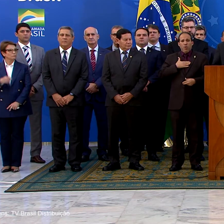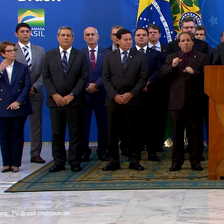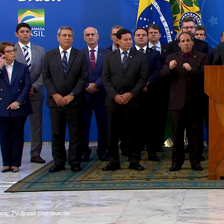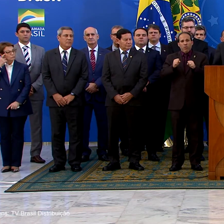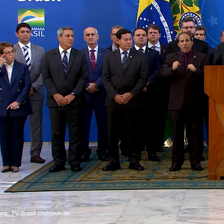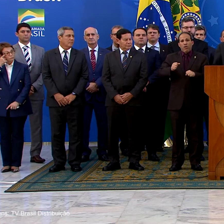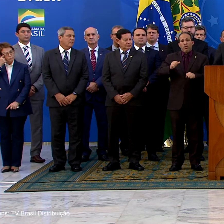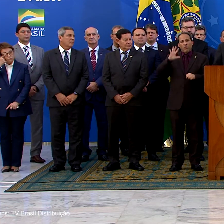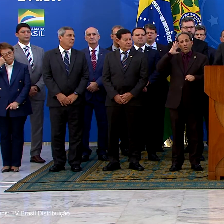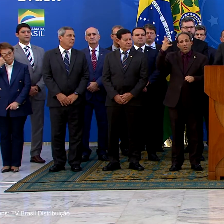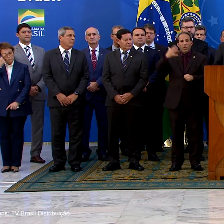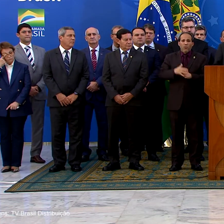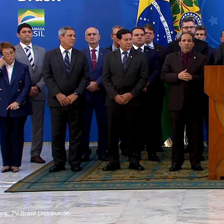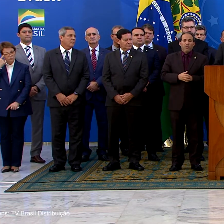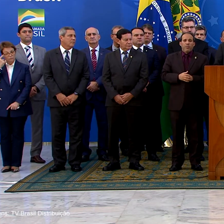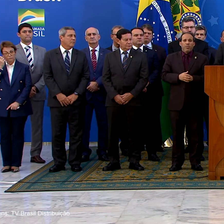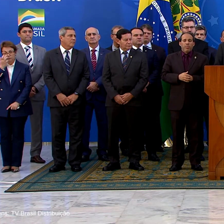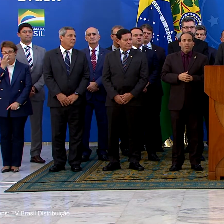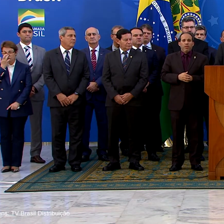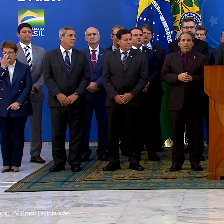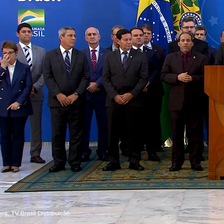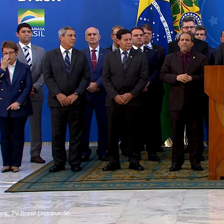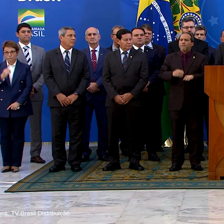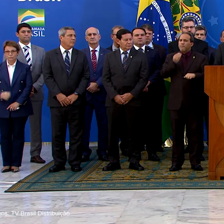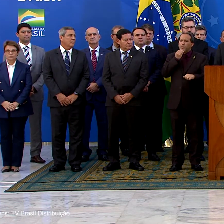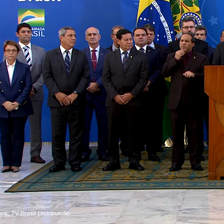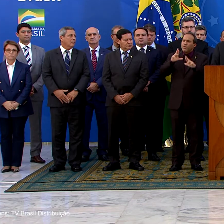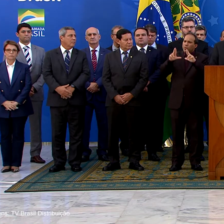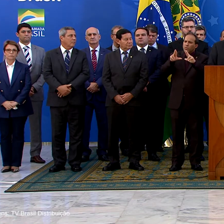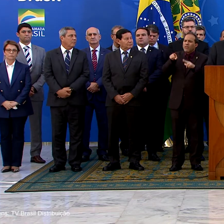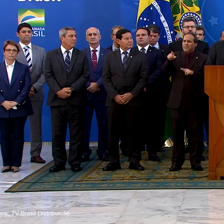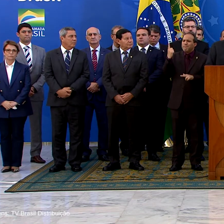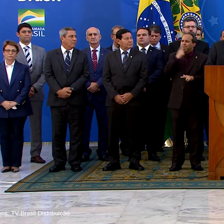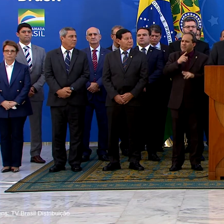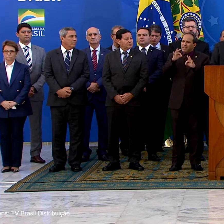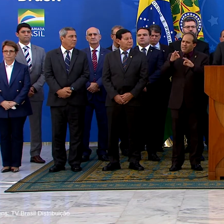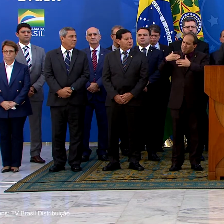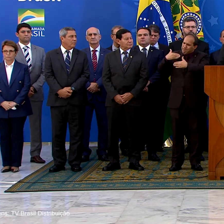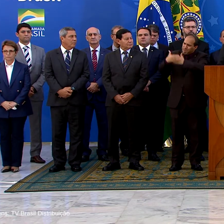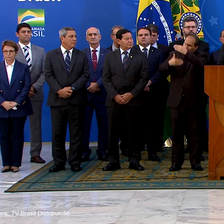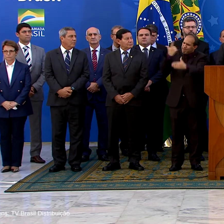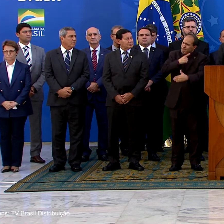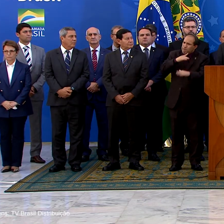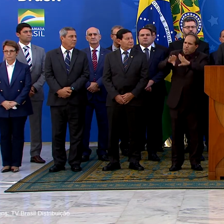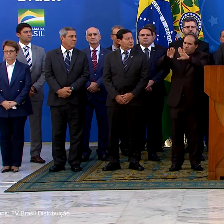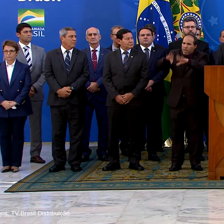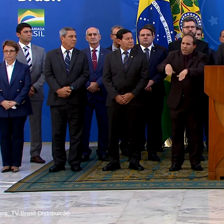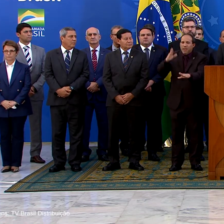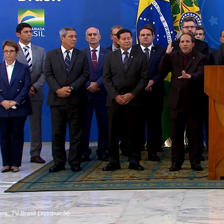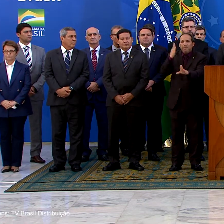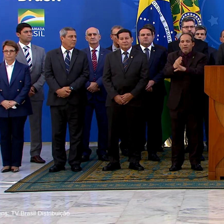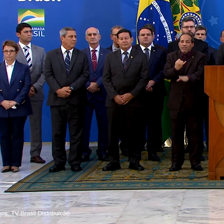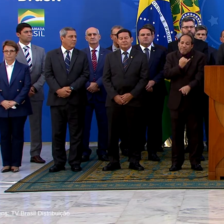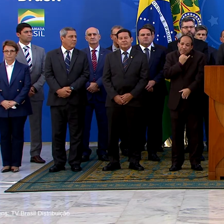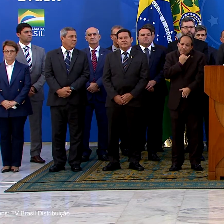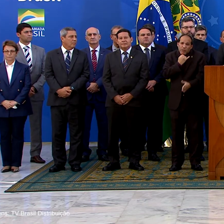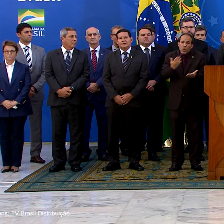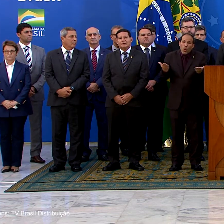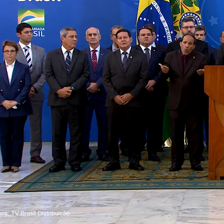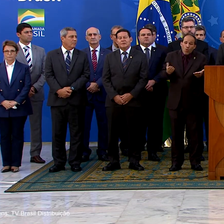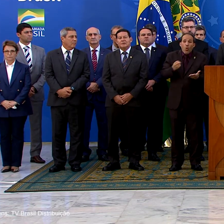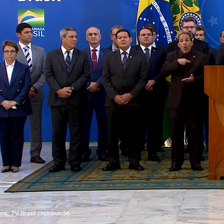é mas infelizmente né e o felizmente e no dia de